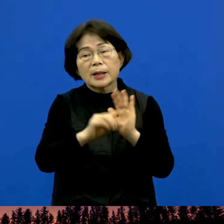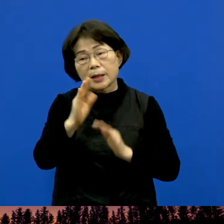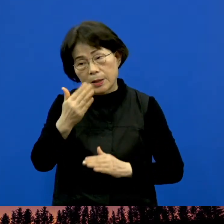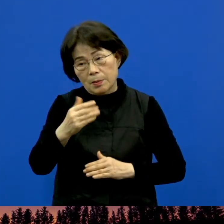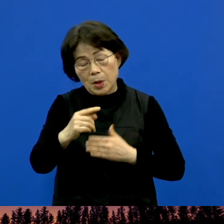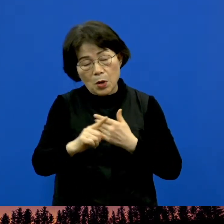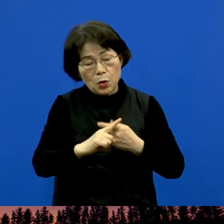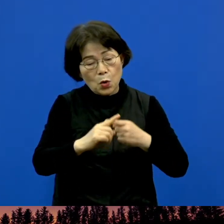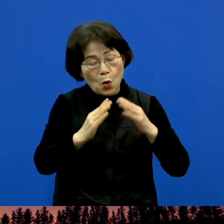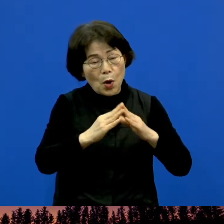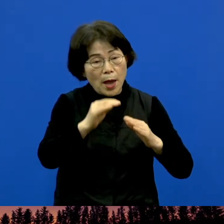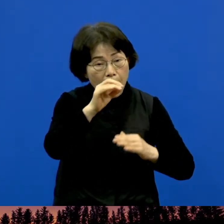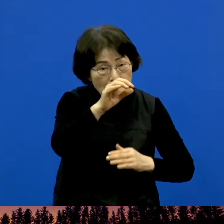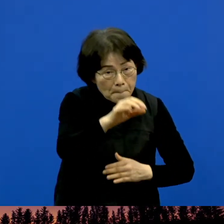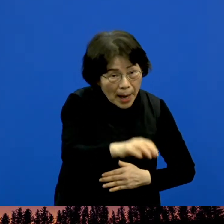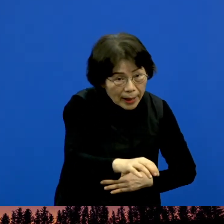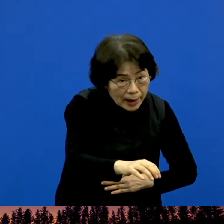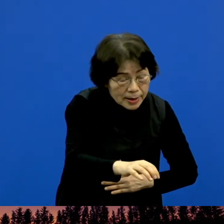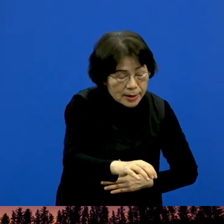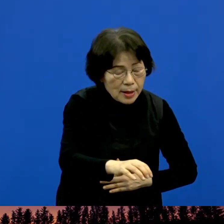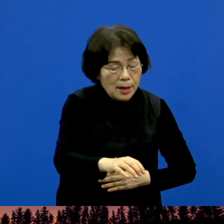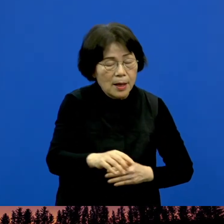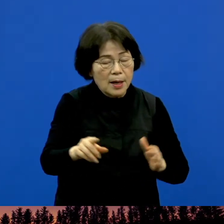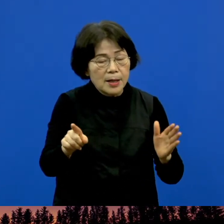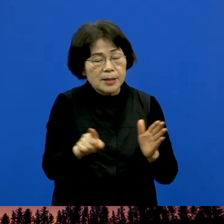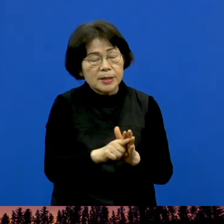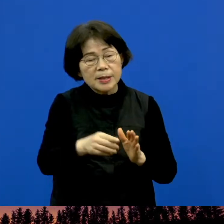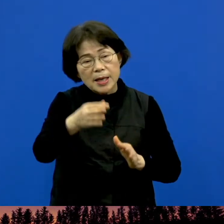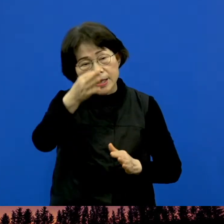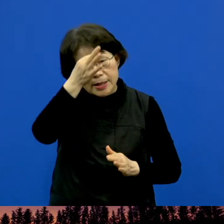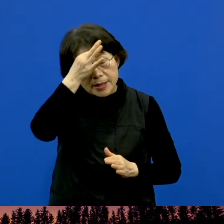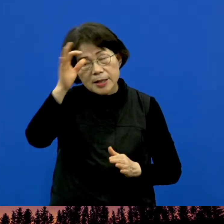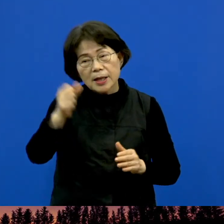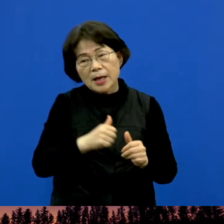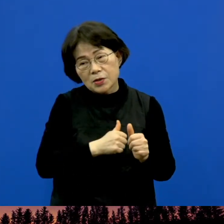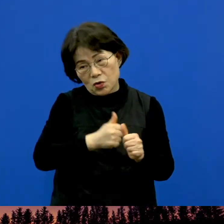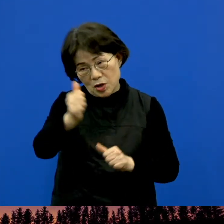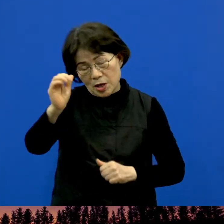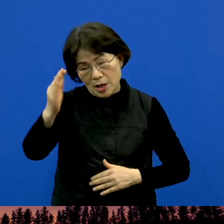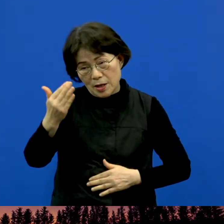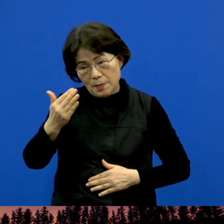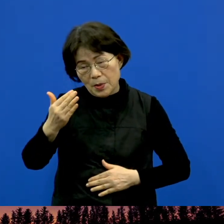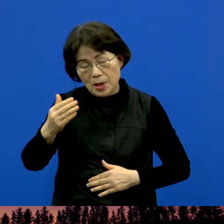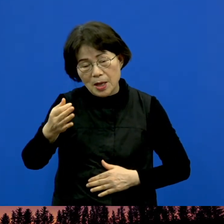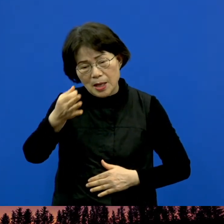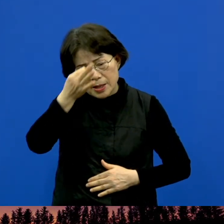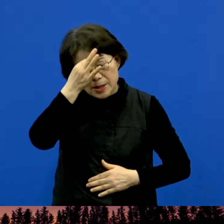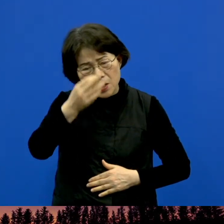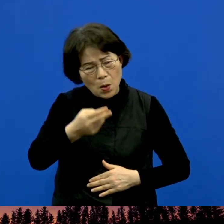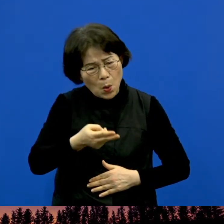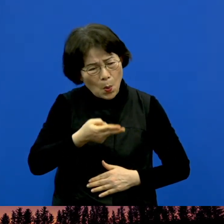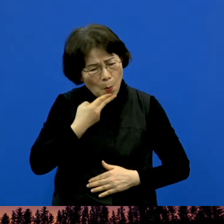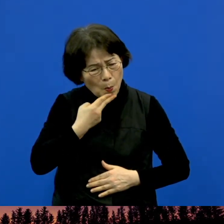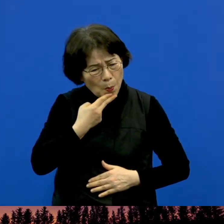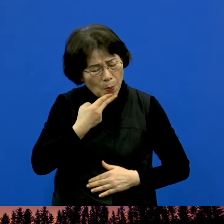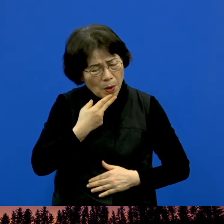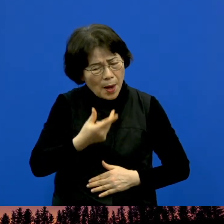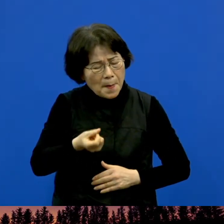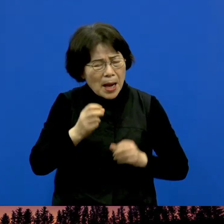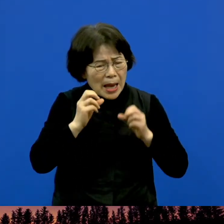바깥에서 신자의 실력으로 승부를 내셔야 돼요. 실력이 없는데 너무 빨리 전도지 돌리지